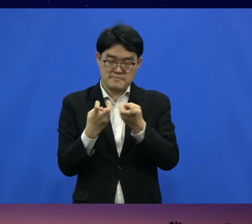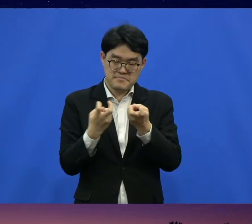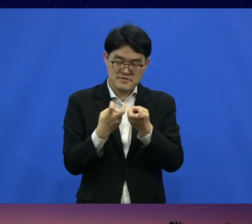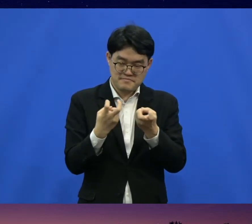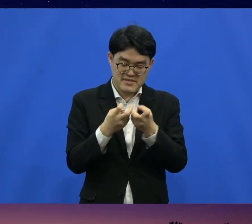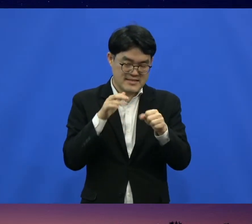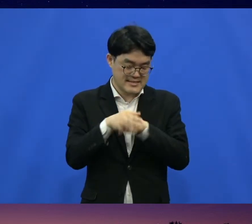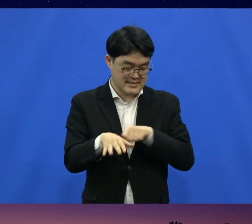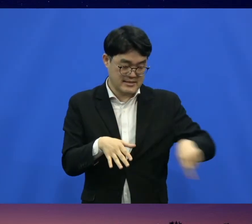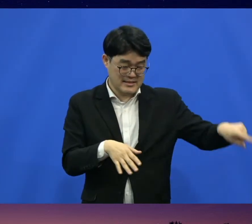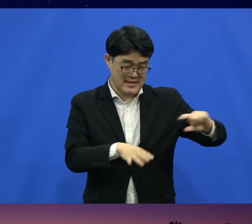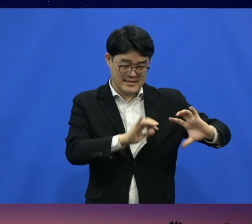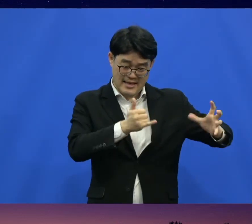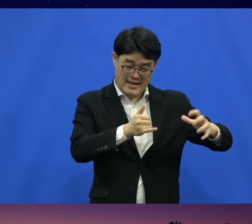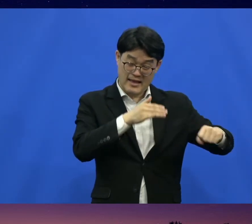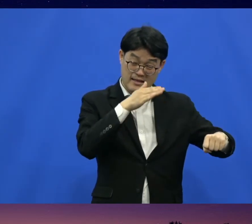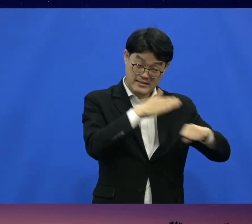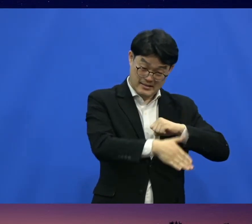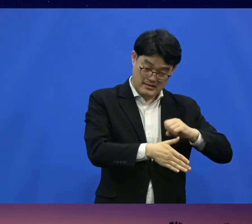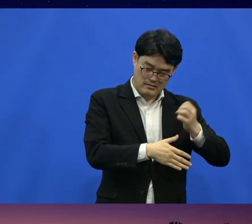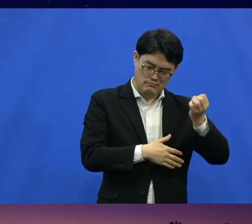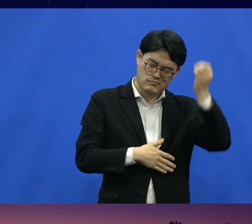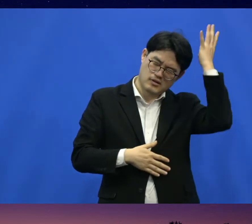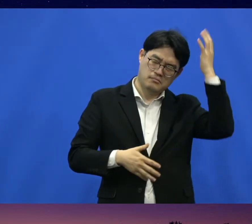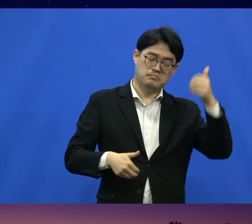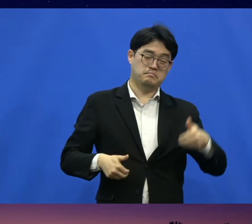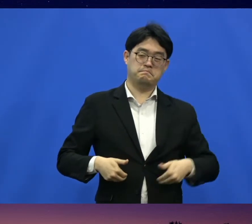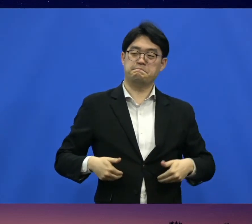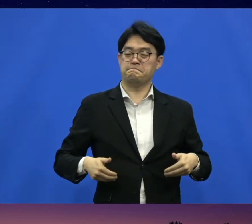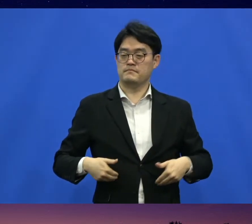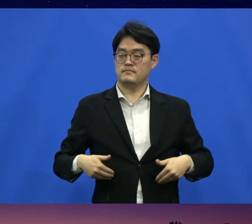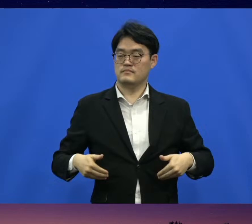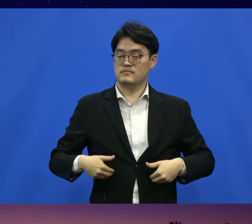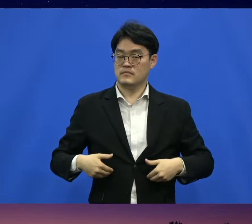잊어버려야 돼요. 그리고 새로운 방식을 익혀야 된다는 거예요.